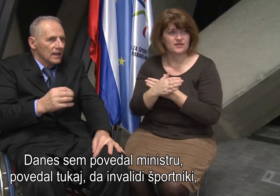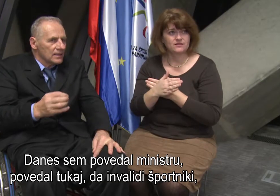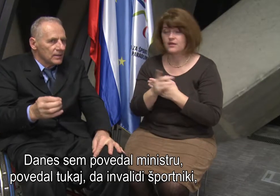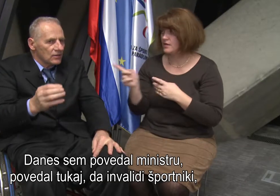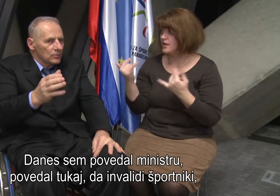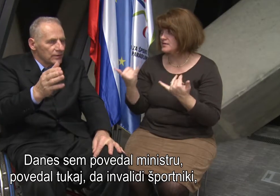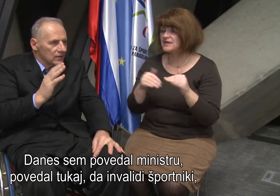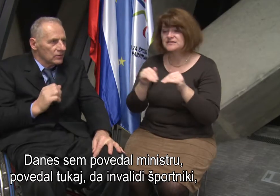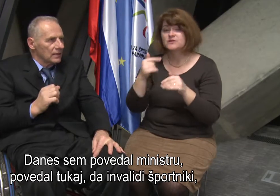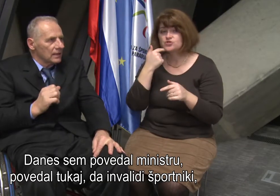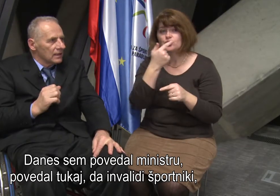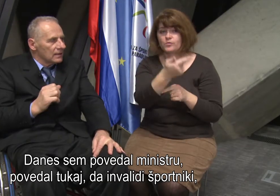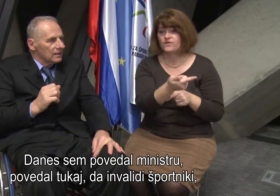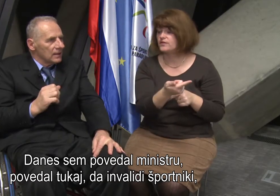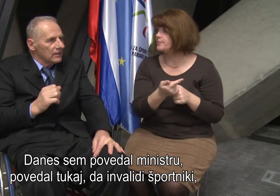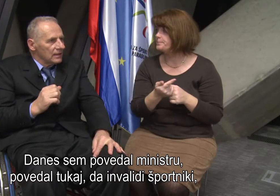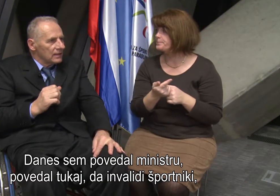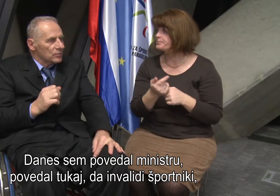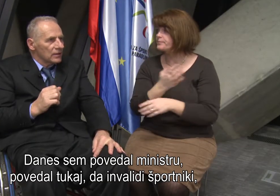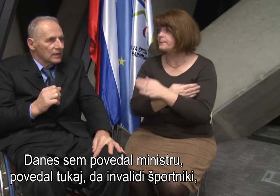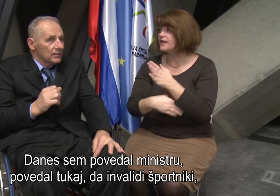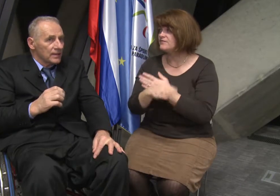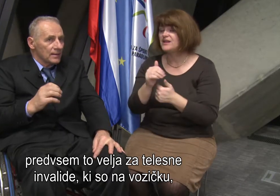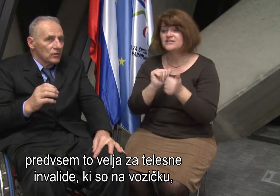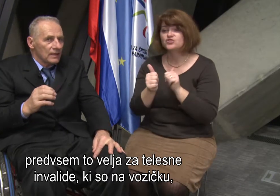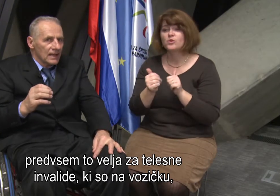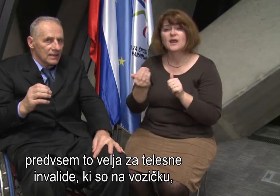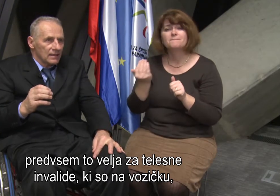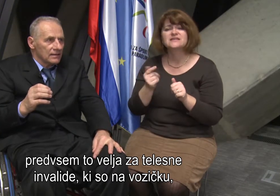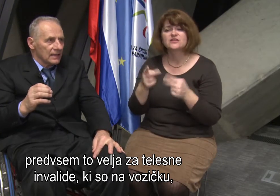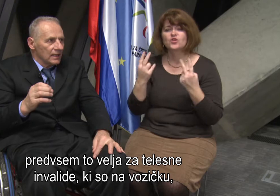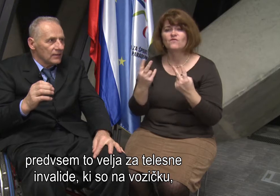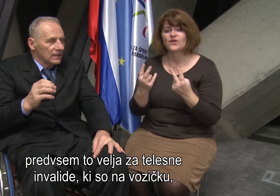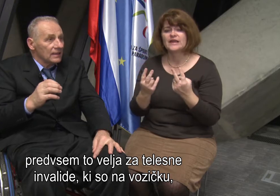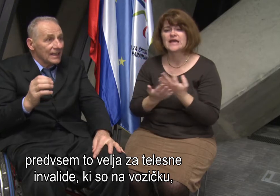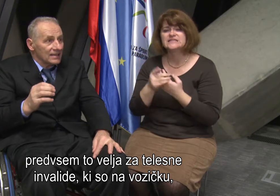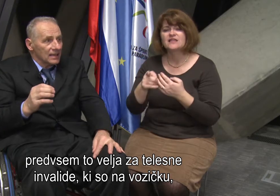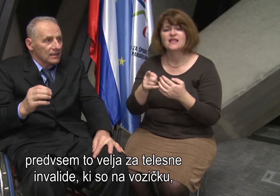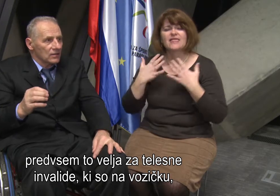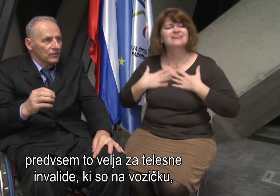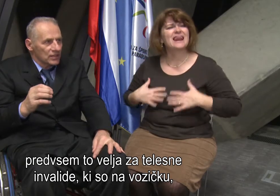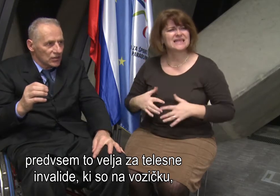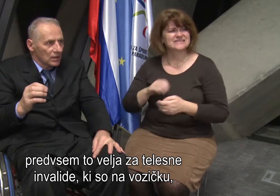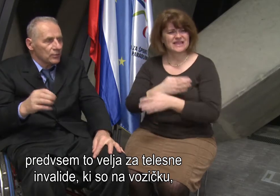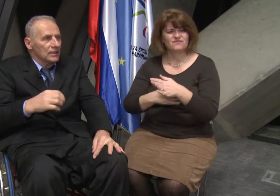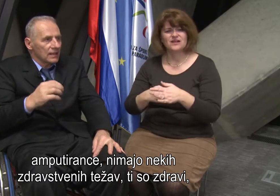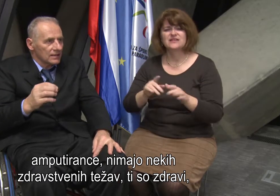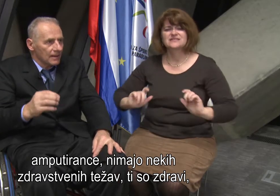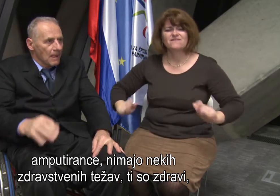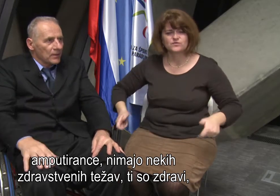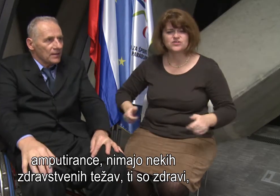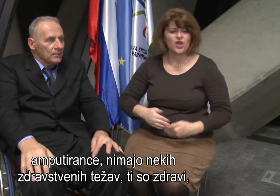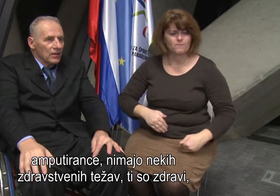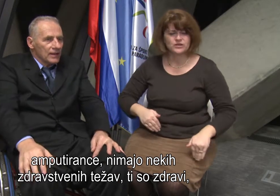Jaz sem danes ministru povedal tukaj, da invalidi, športniki, predvsem to velja za te invalide telesne, ki so na vozičku,